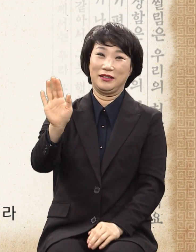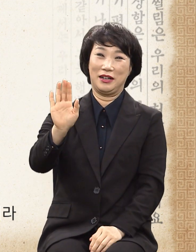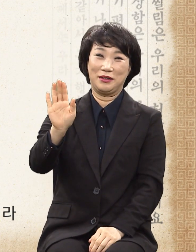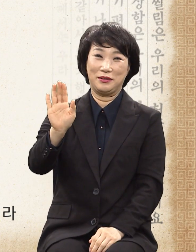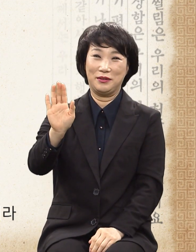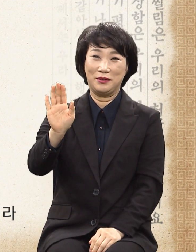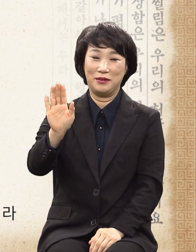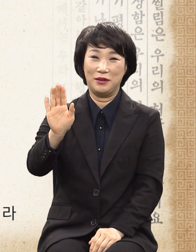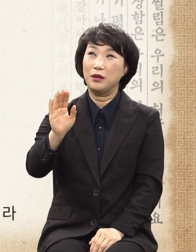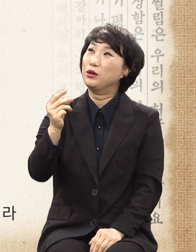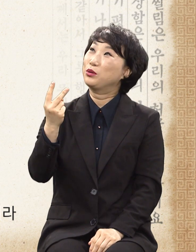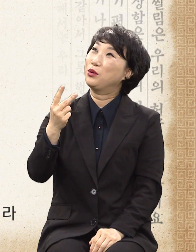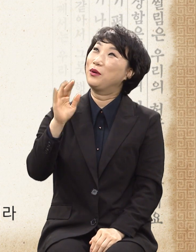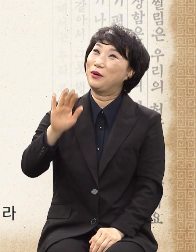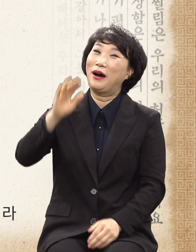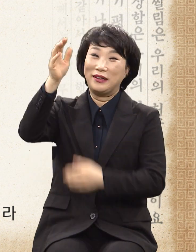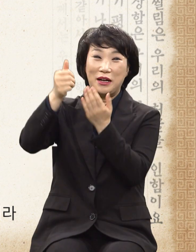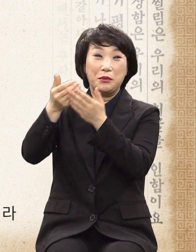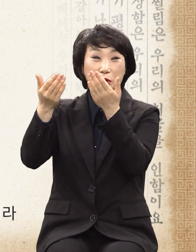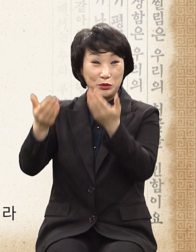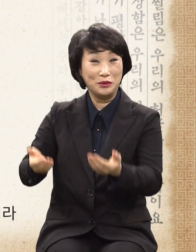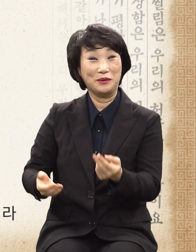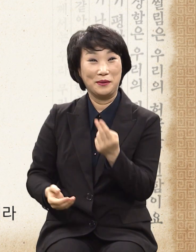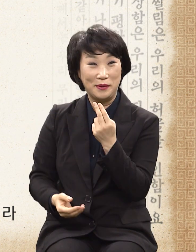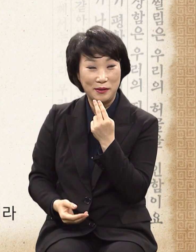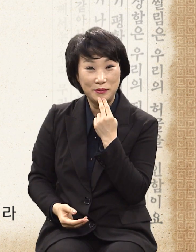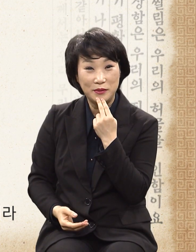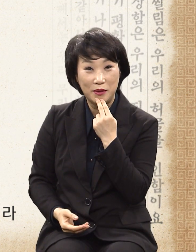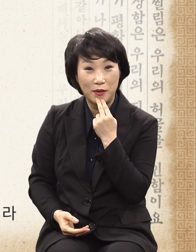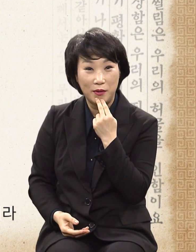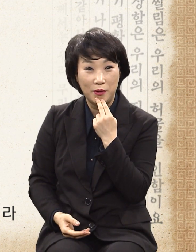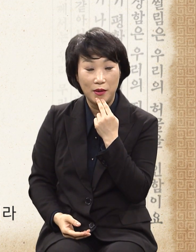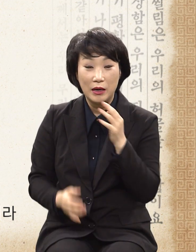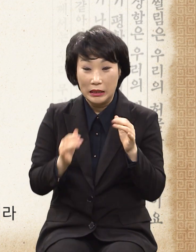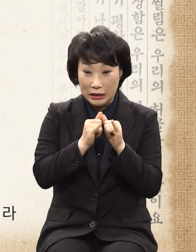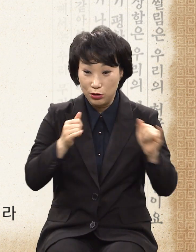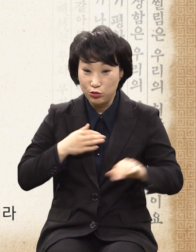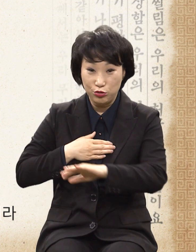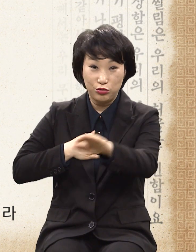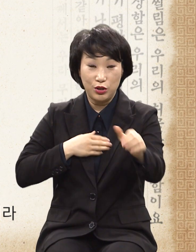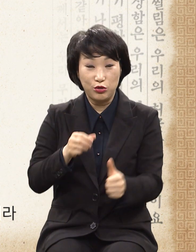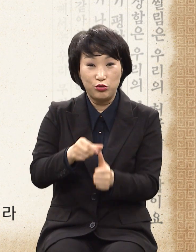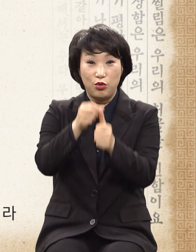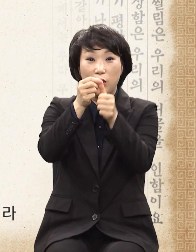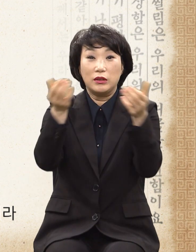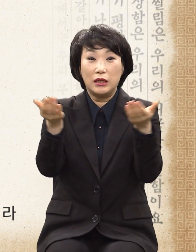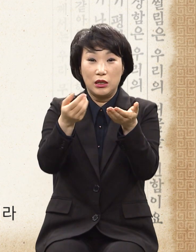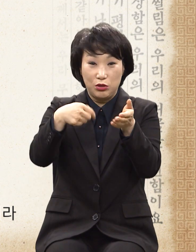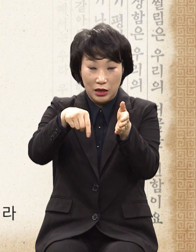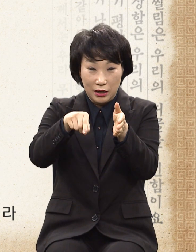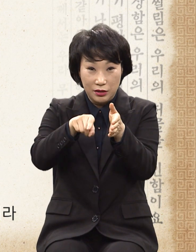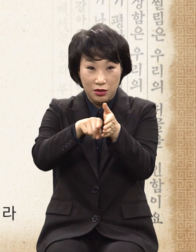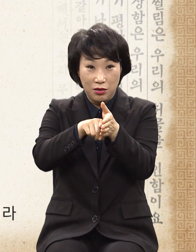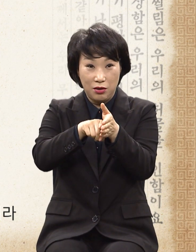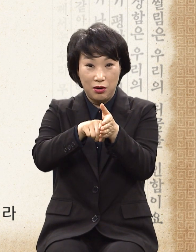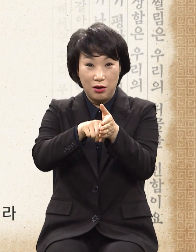아니하시고 또한 쉬지도 아니하시고 인류 구원 사역을 위해서